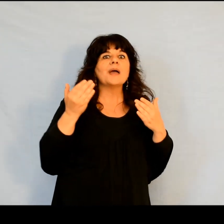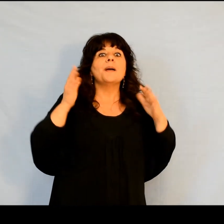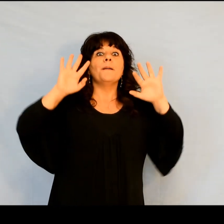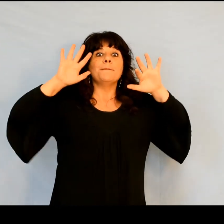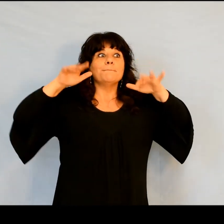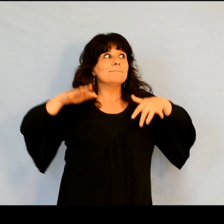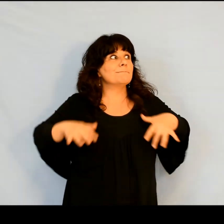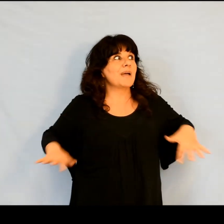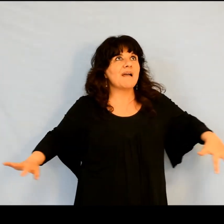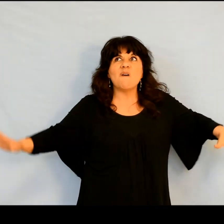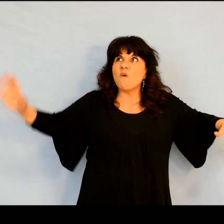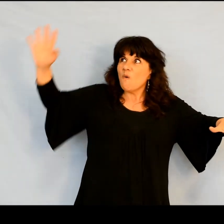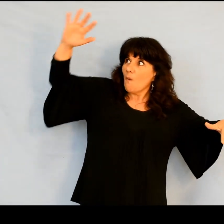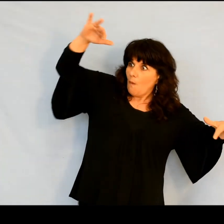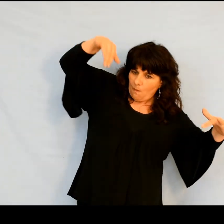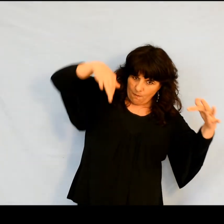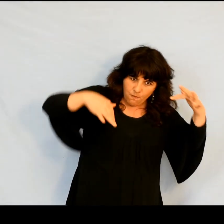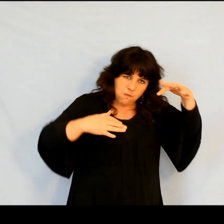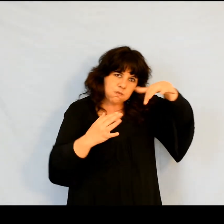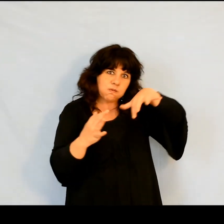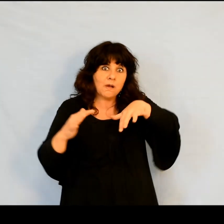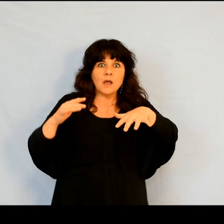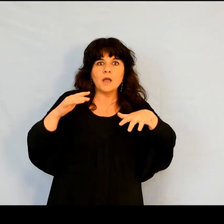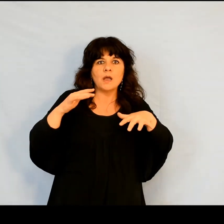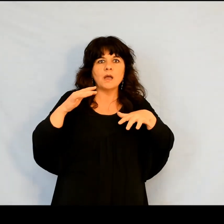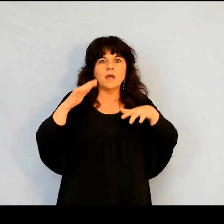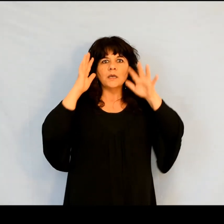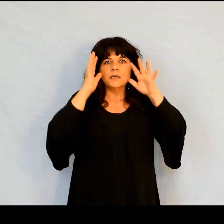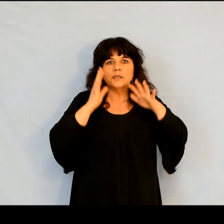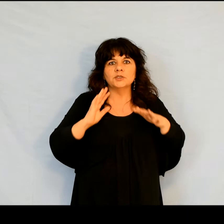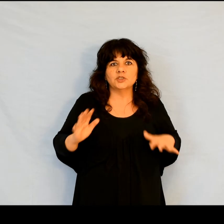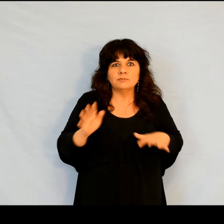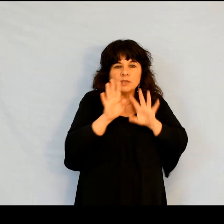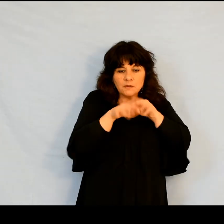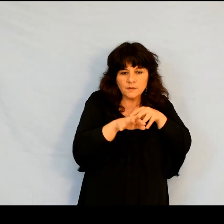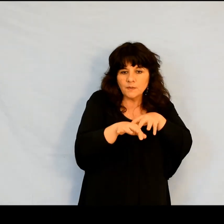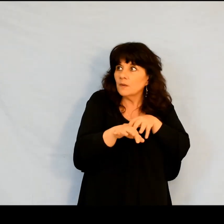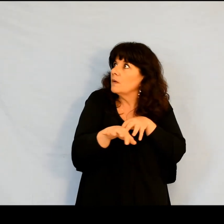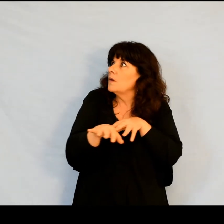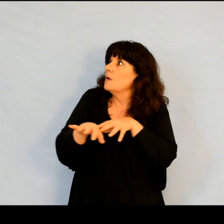les Égyptiens s'y heurtèrent, et le Seigneur les précipita au milieu de la mer.